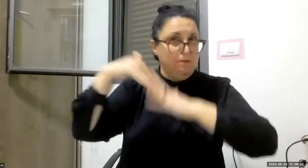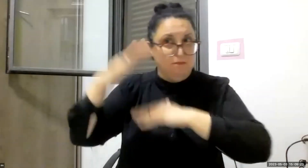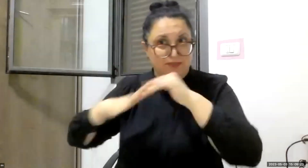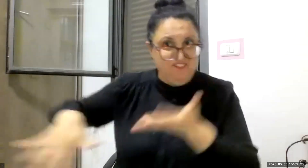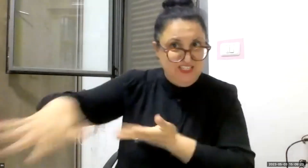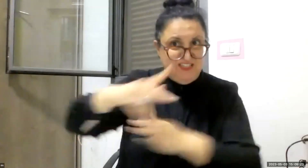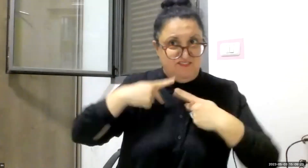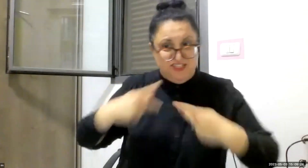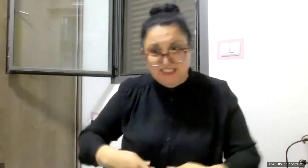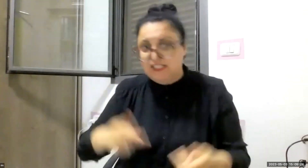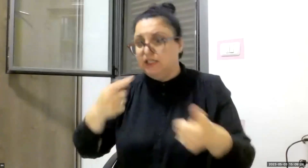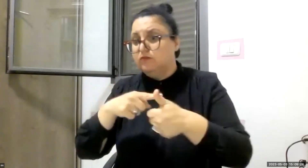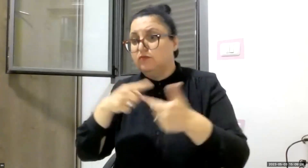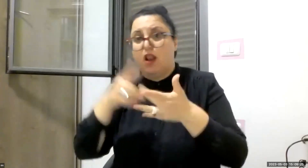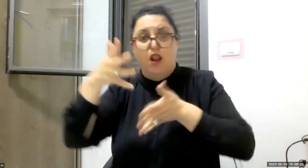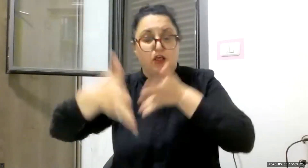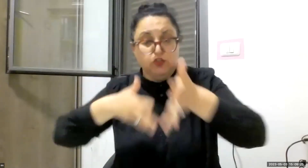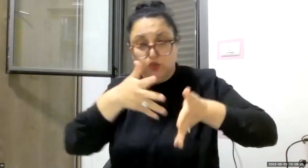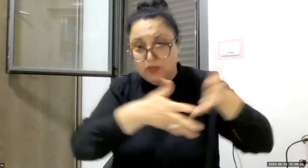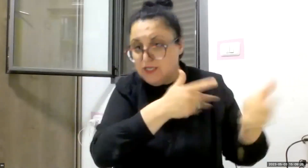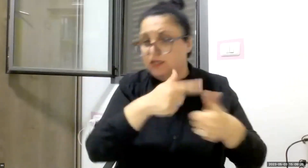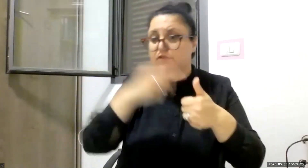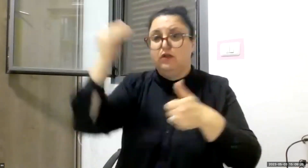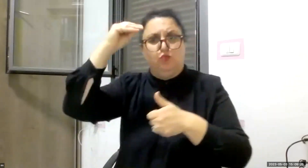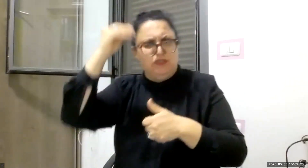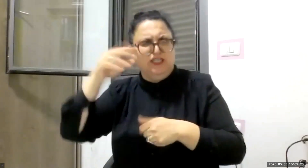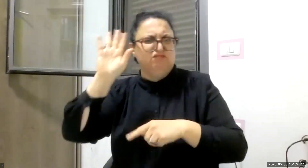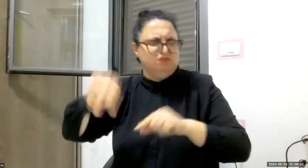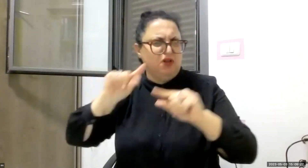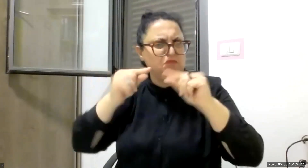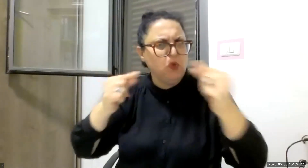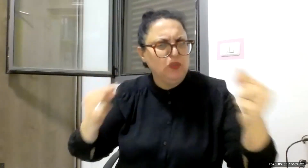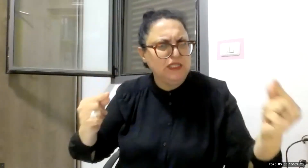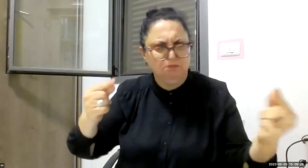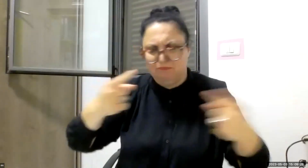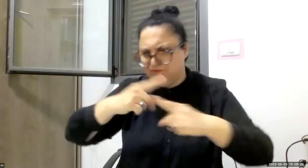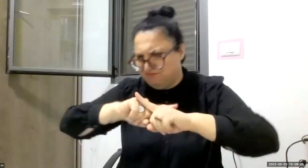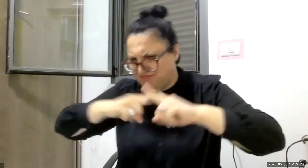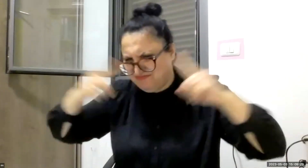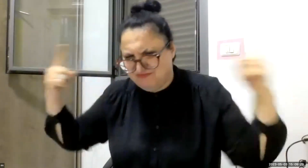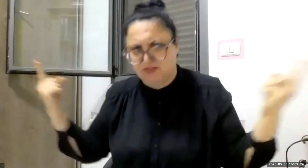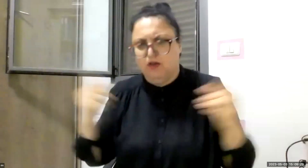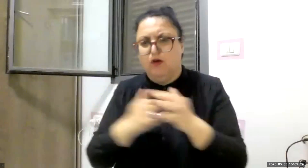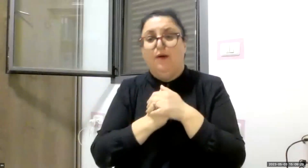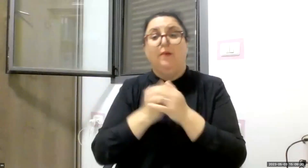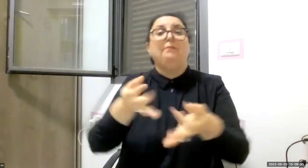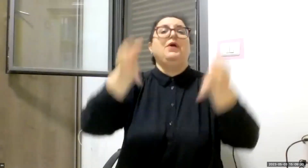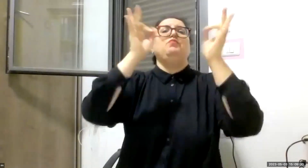בתוכנית, במרחב הפיזי, לא מונגשות לשונית, לימודית, וגם מיעוטים שונים,